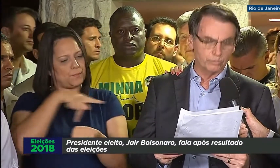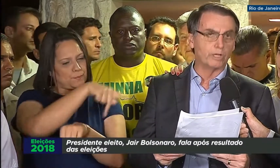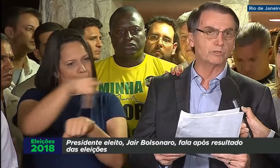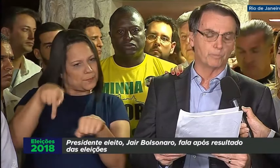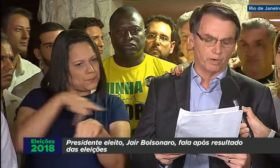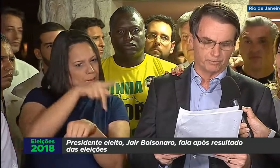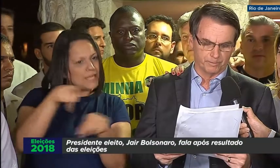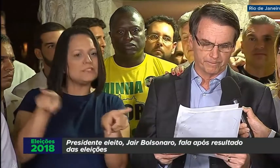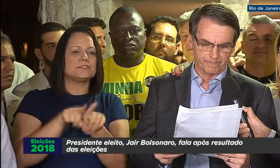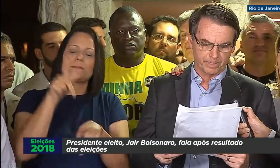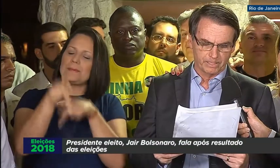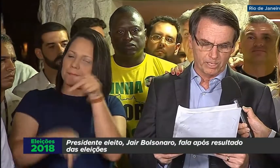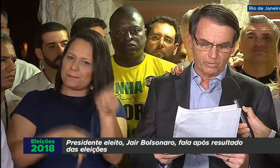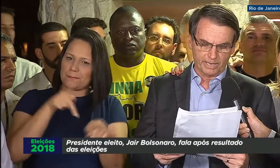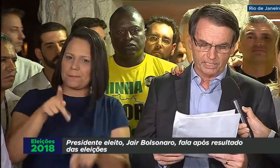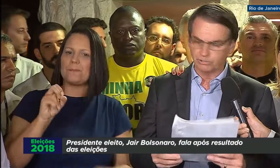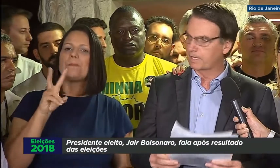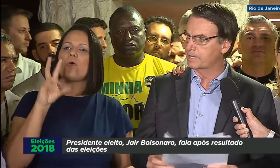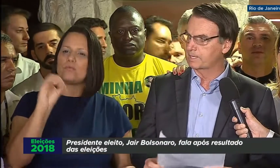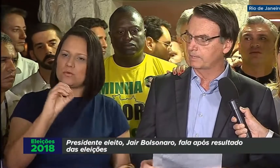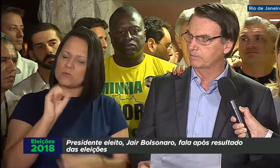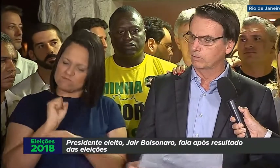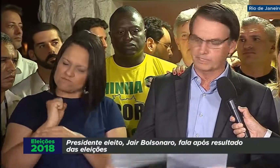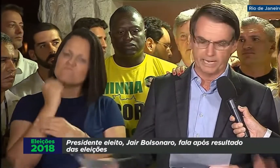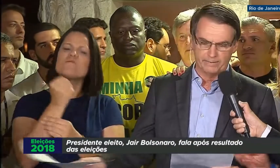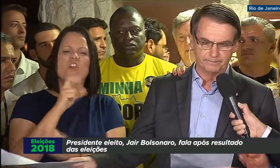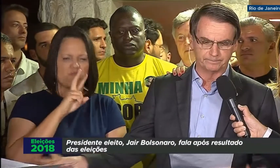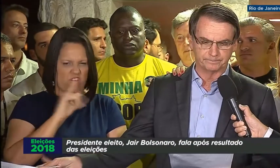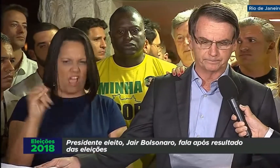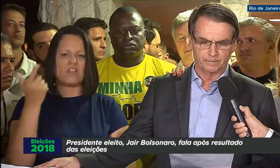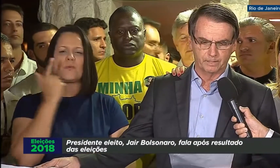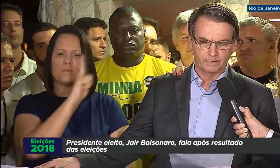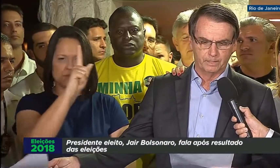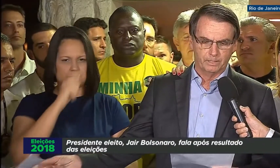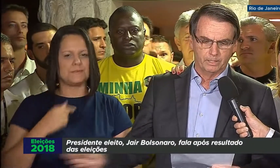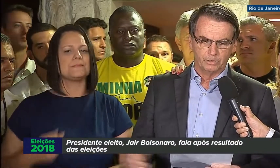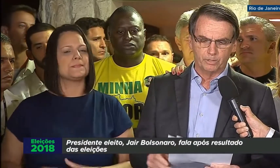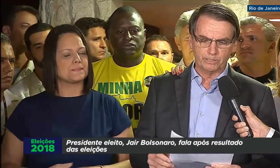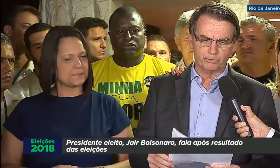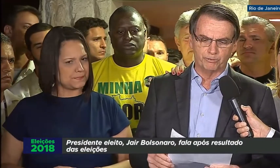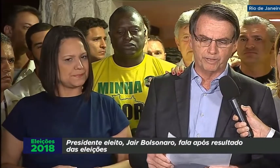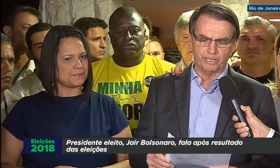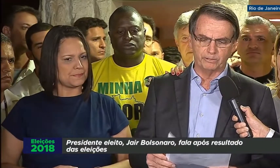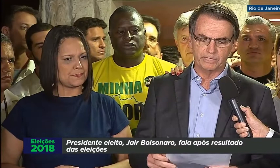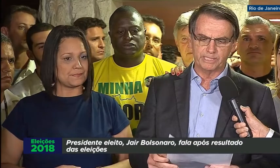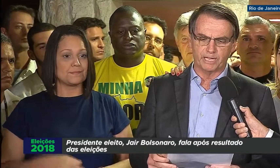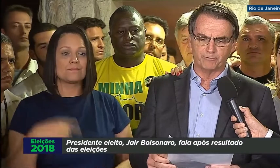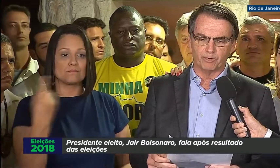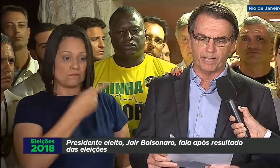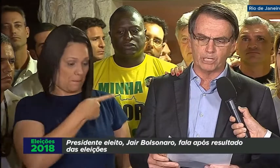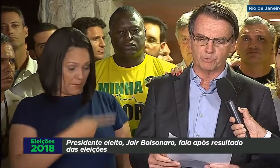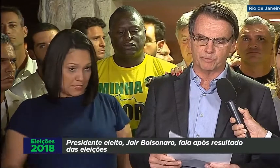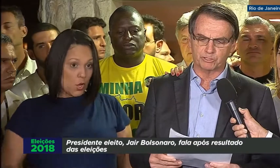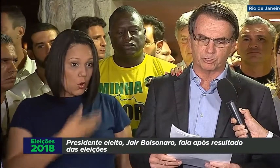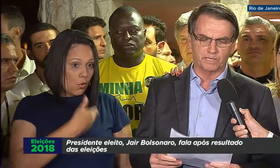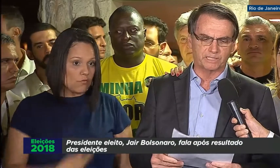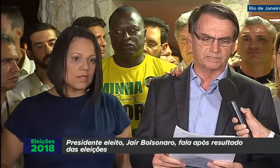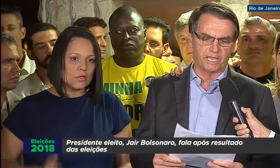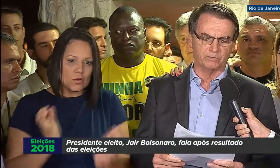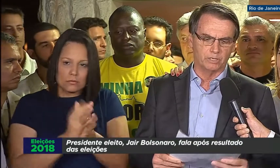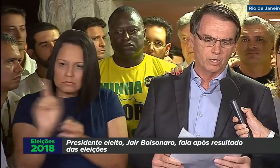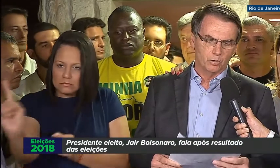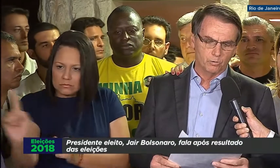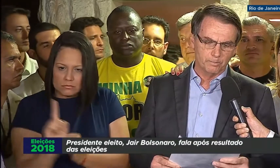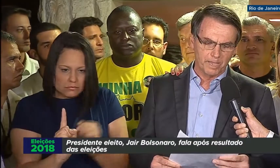e com o nosso povo. E eu garanto que assim o será. Nosso governo será formado por pessoas